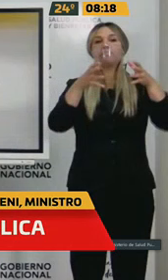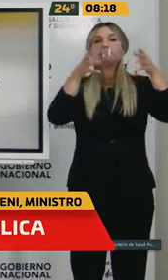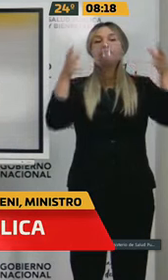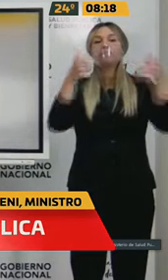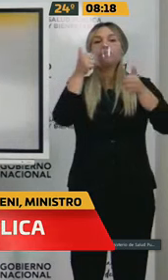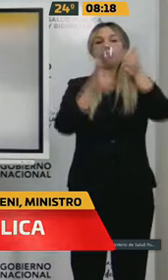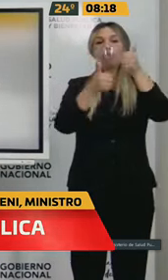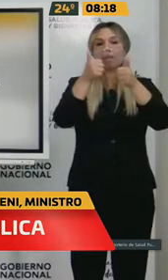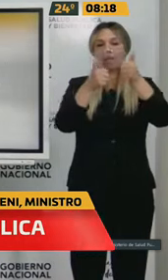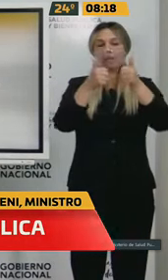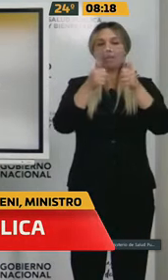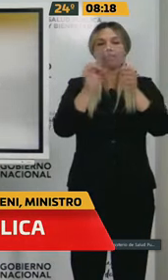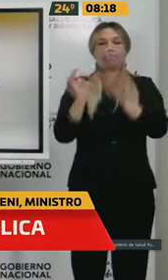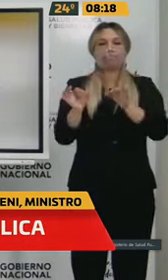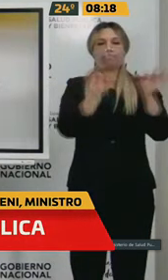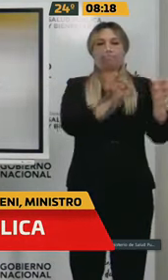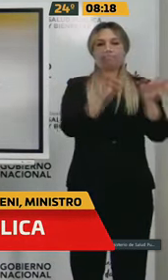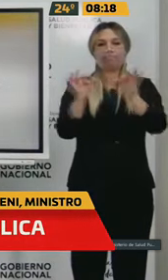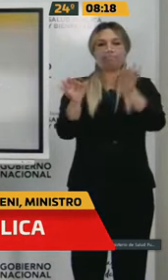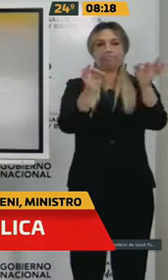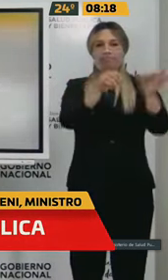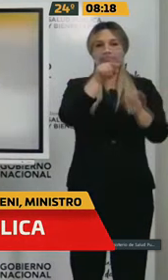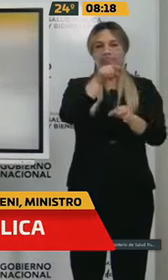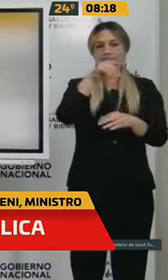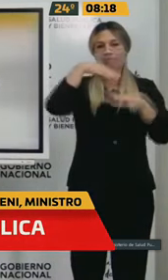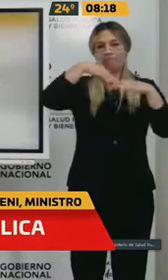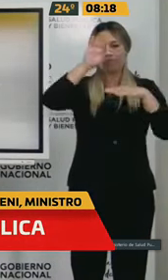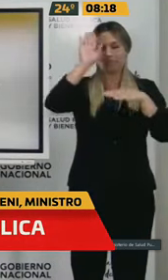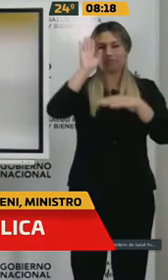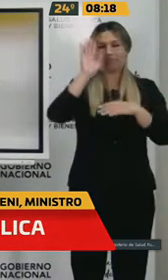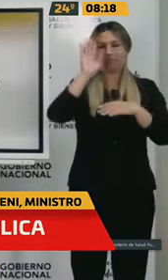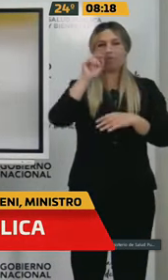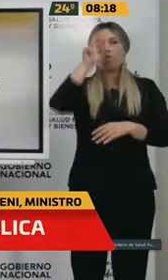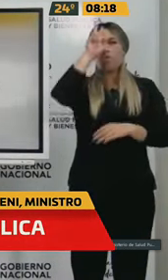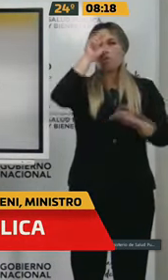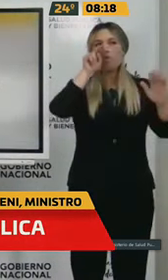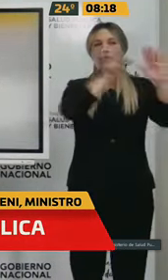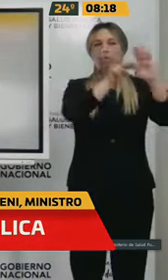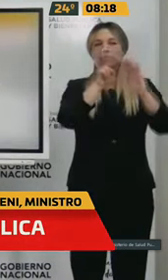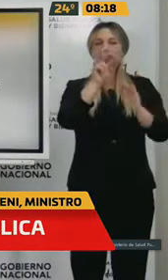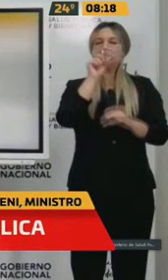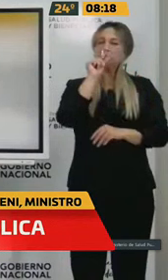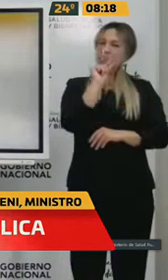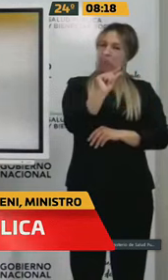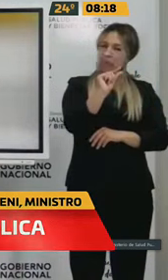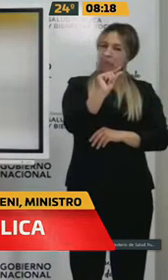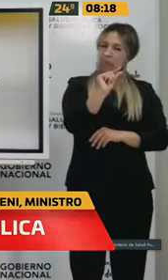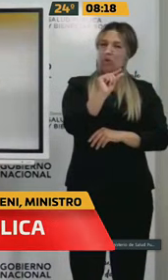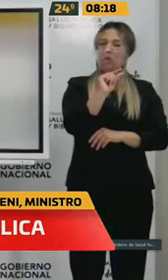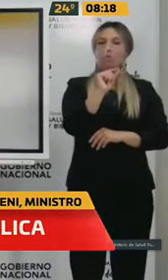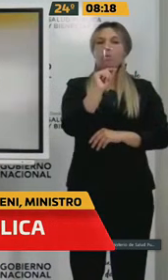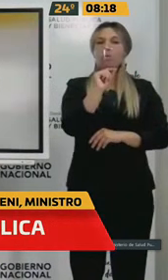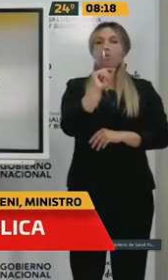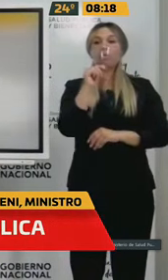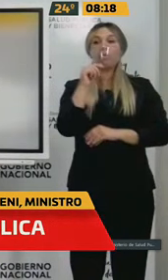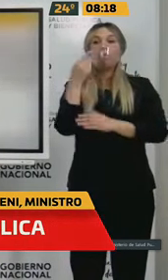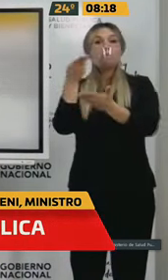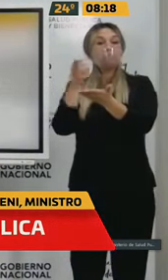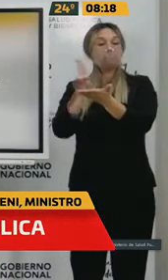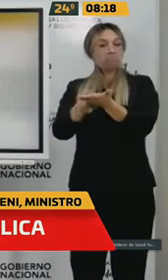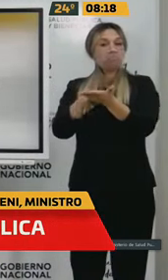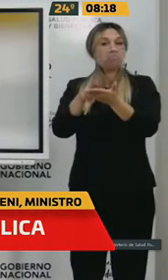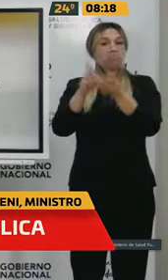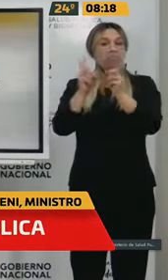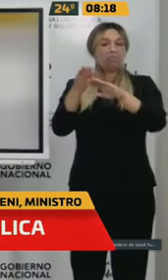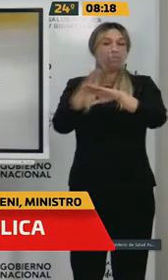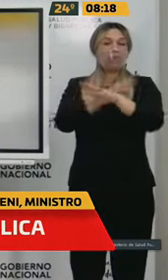elevándose son las tasas de contagio, un poco las tasas de hospitalización, pero las tasas de mortalidad, como expliqué